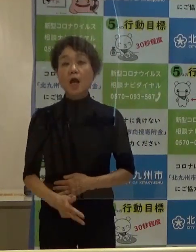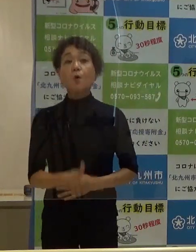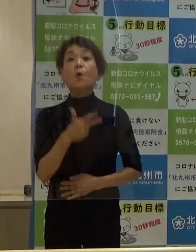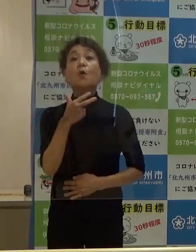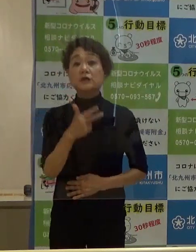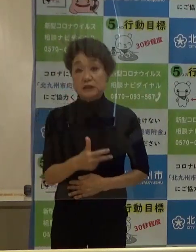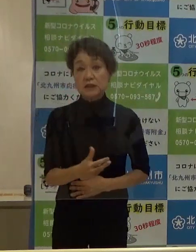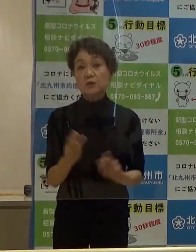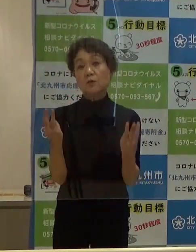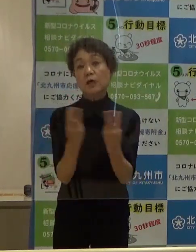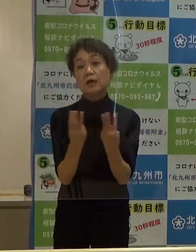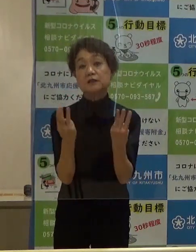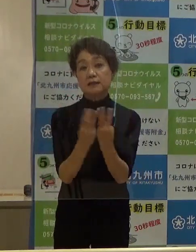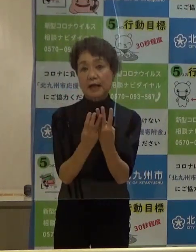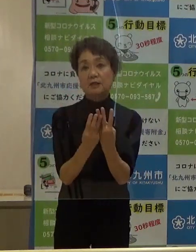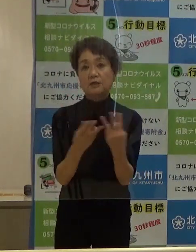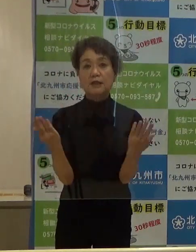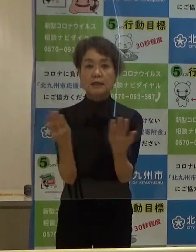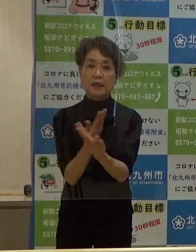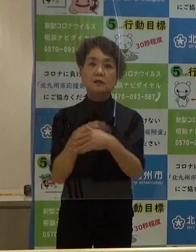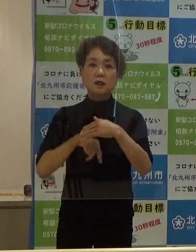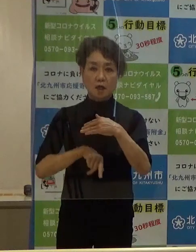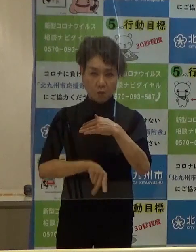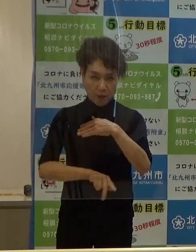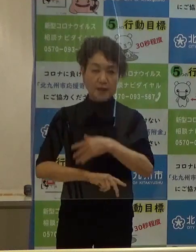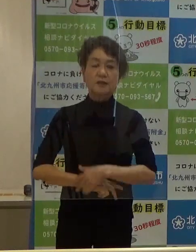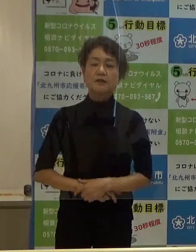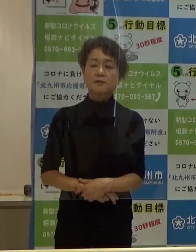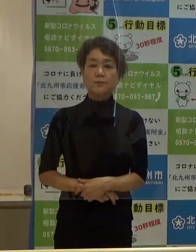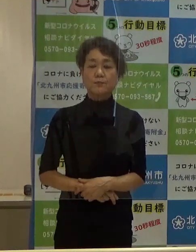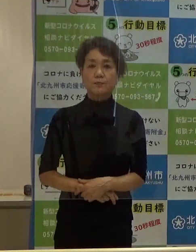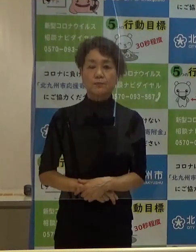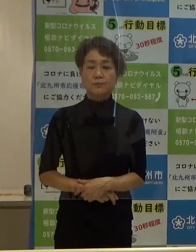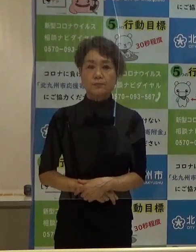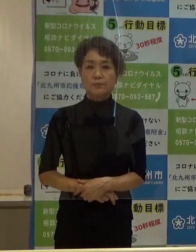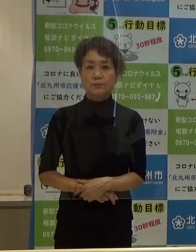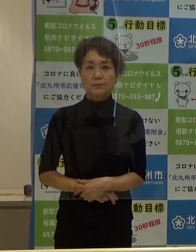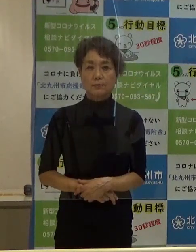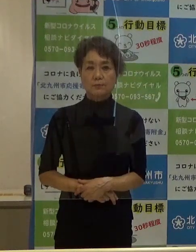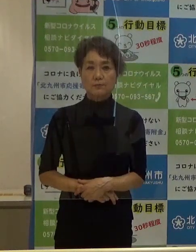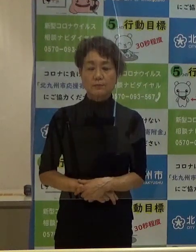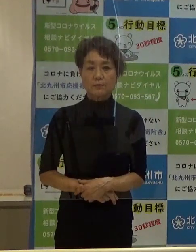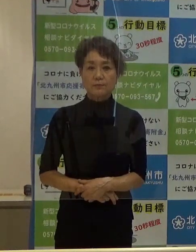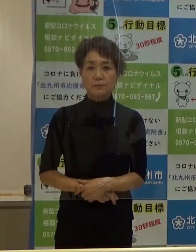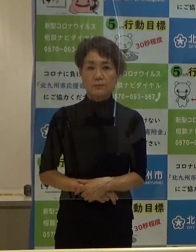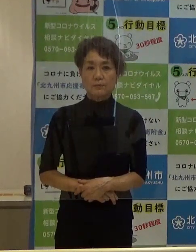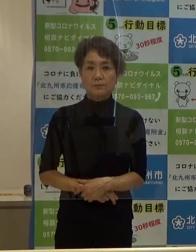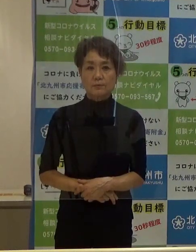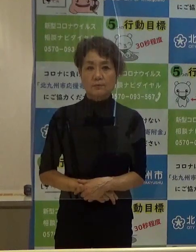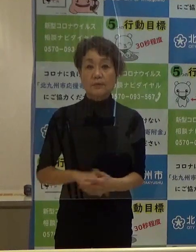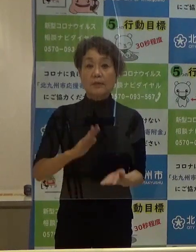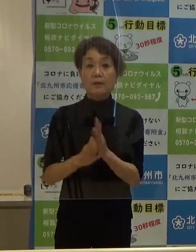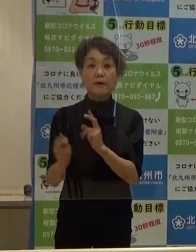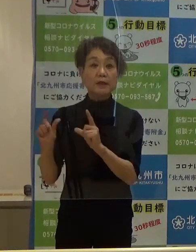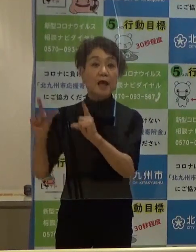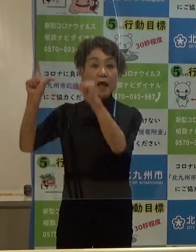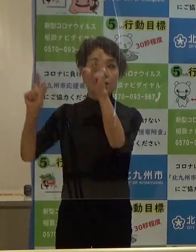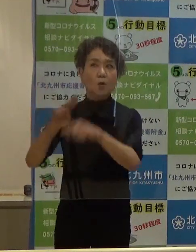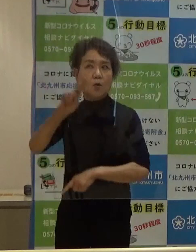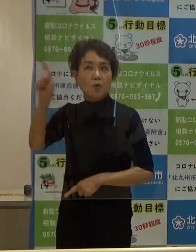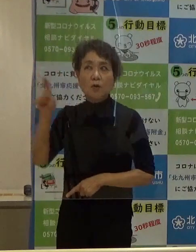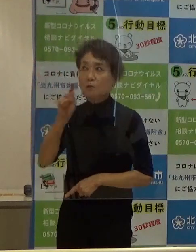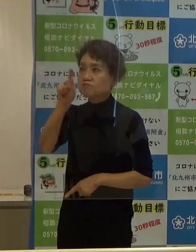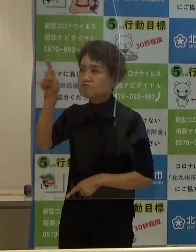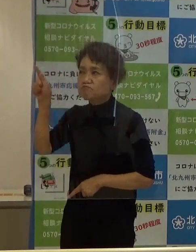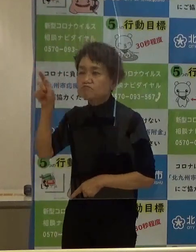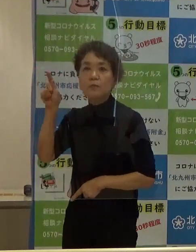状況もあります。それもありますが、改めて、首都圏等の動きを見ており